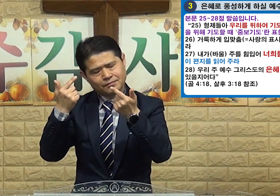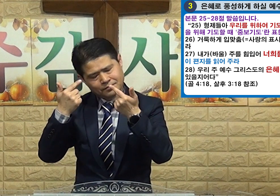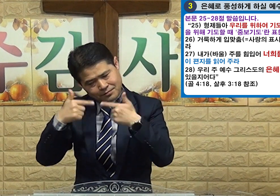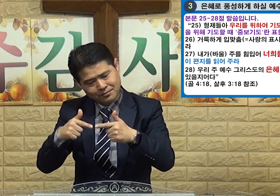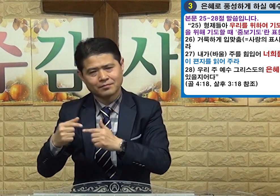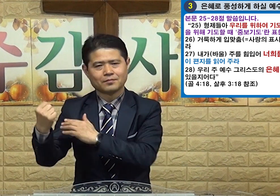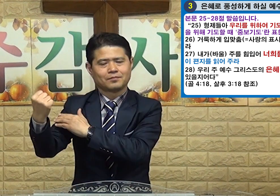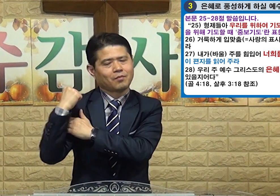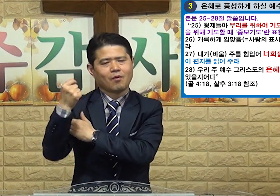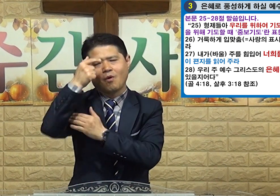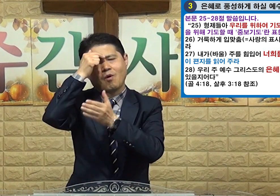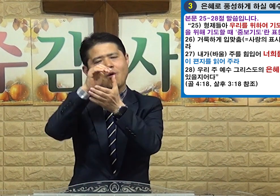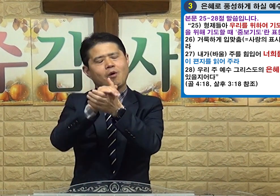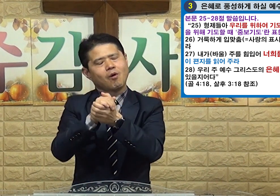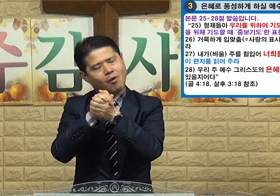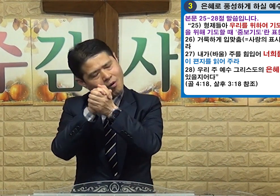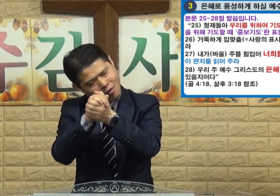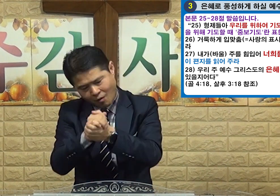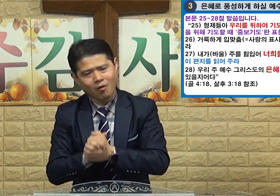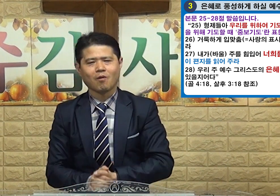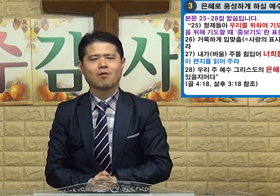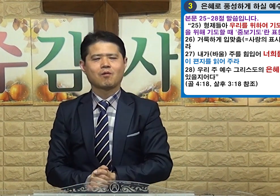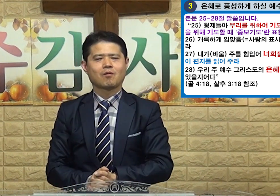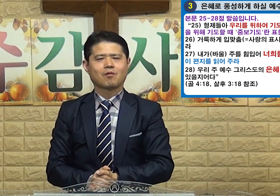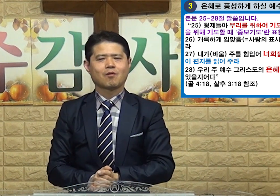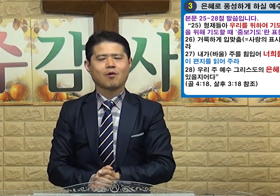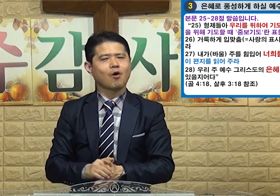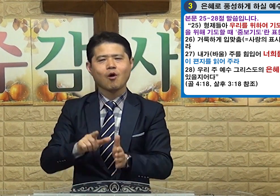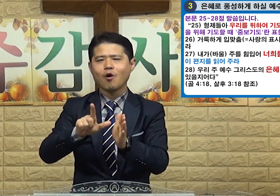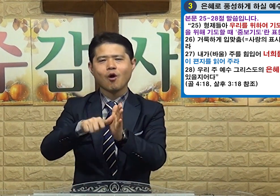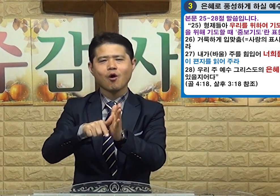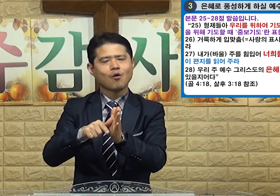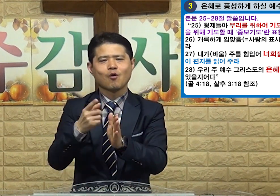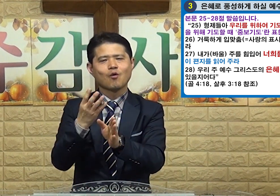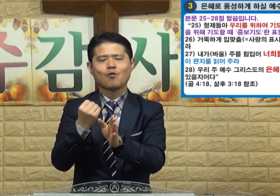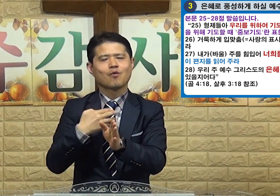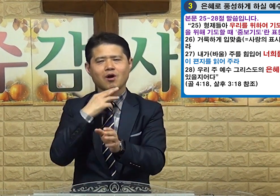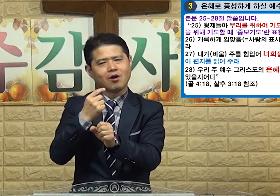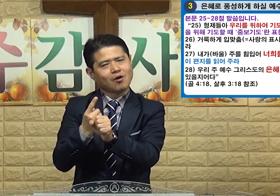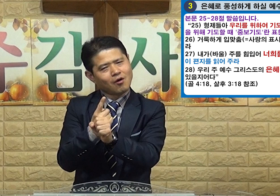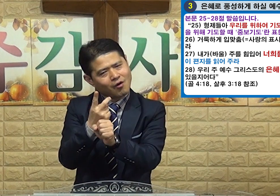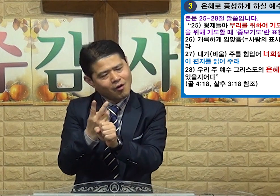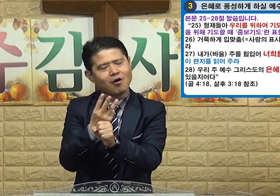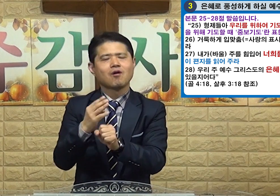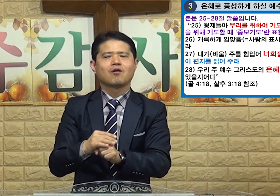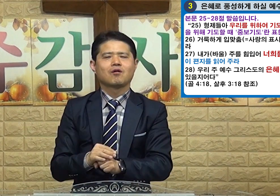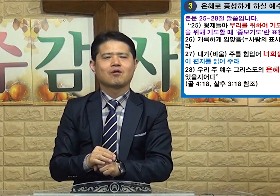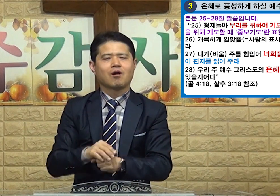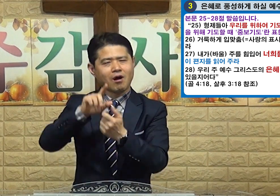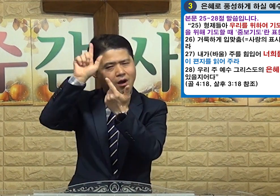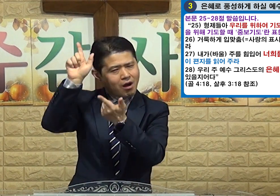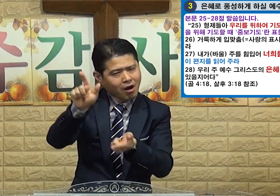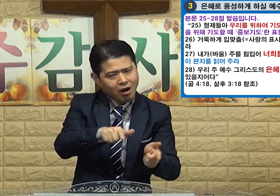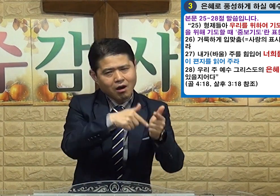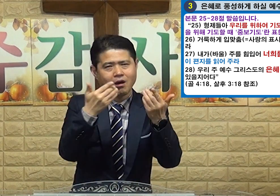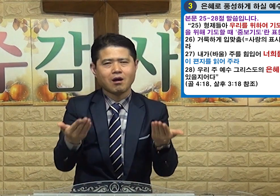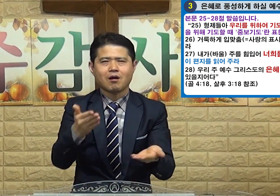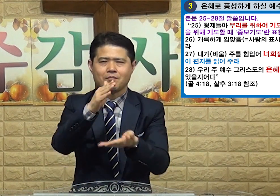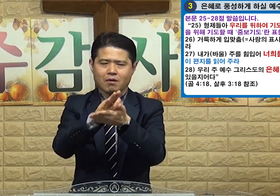이것은 사도 바울이 항상 기도로서 승리했습니다. 몇 시간이고